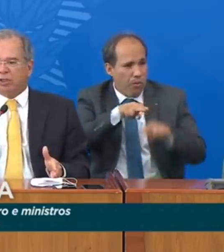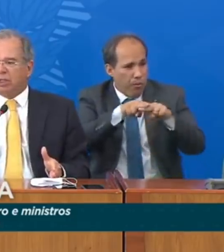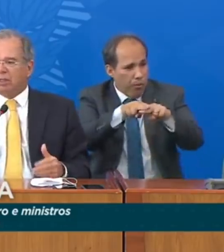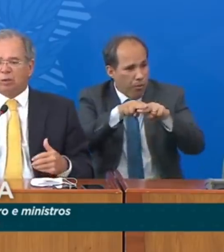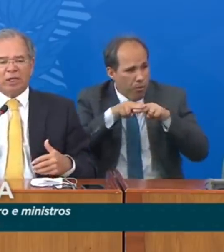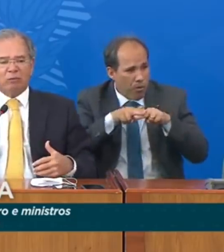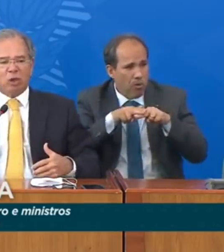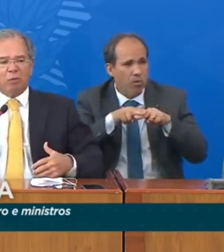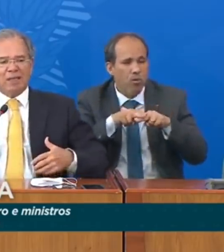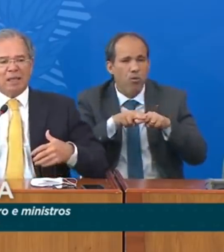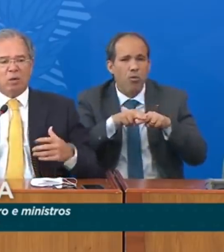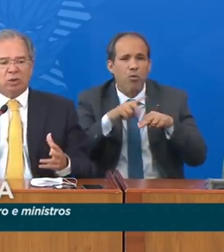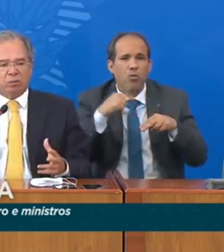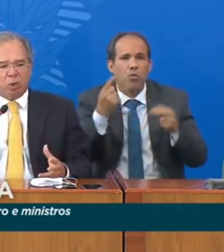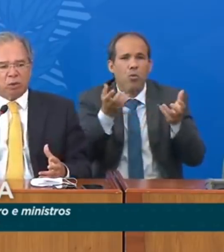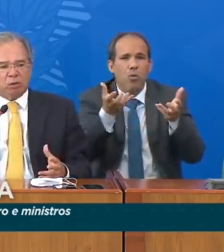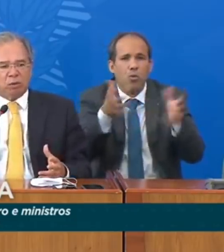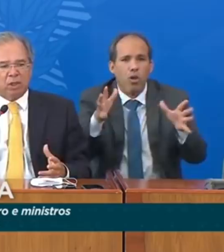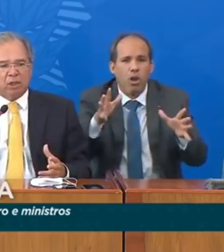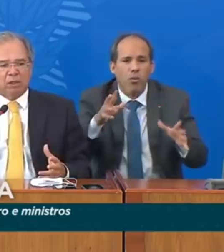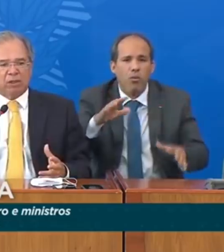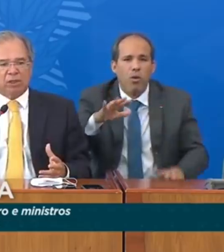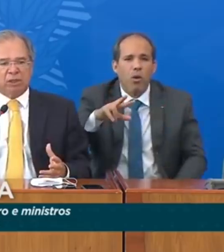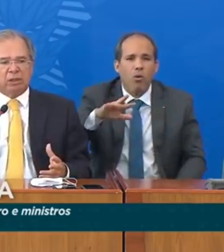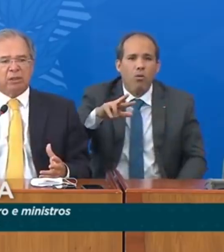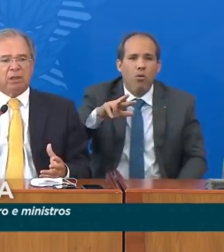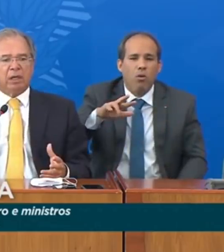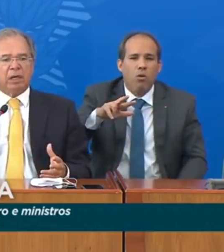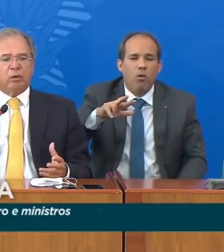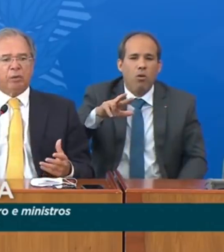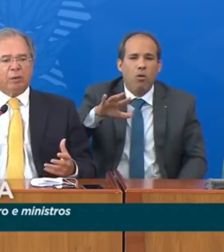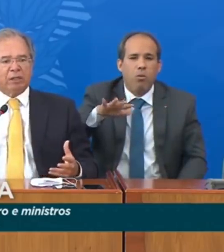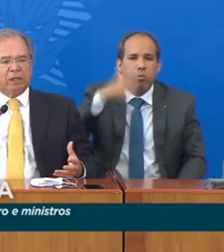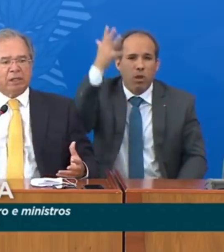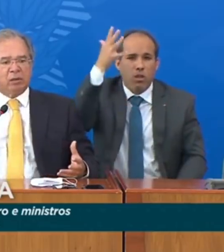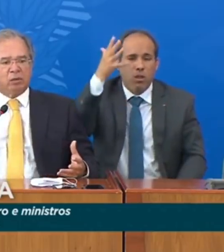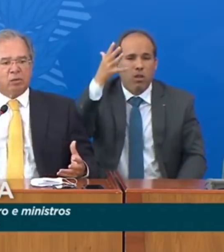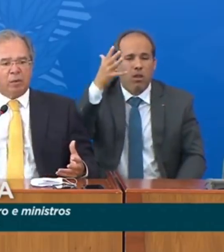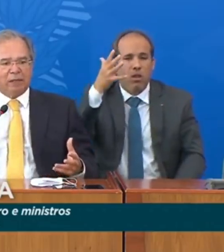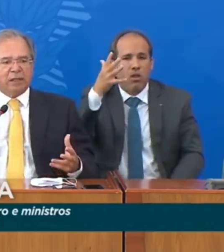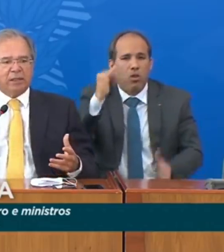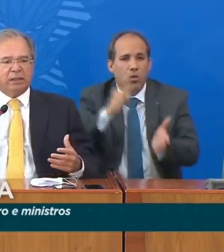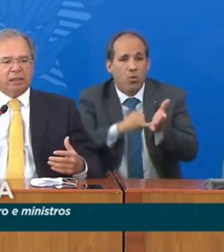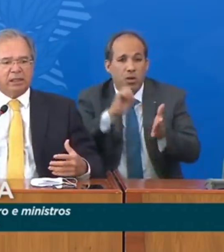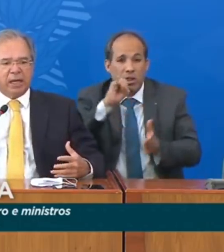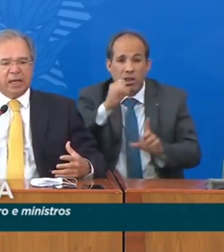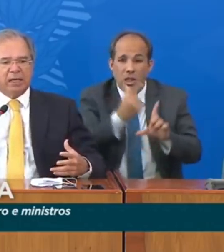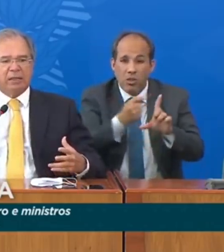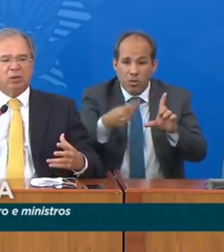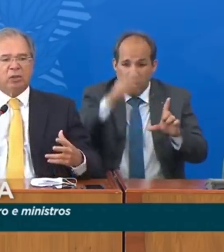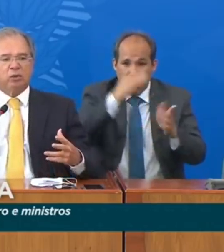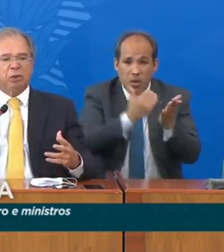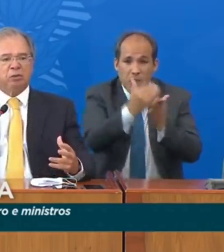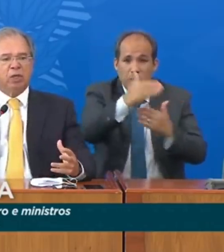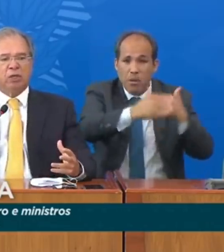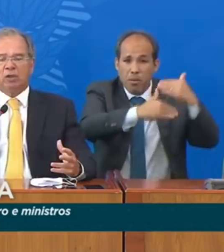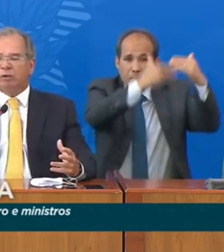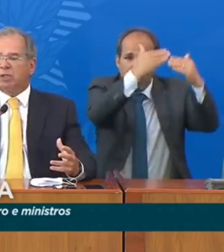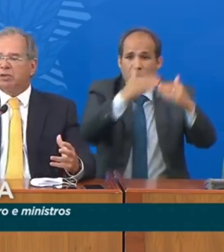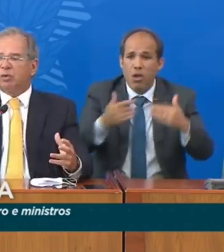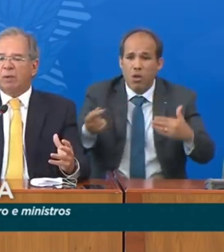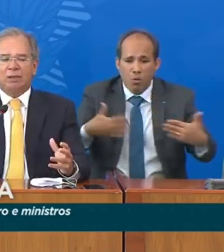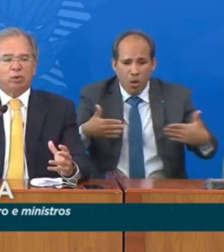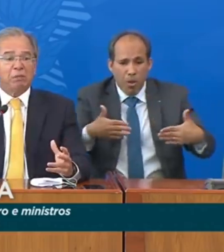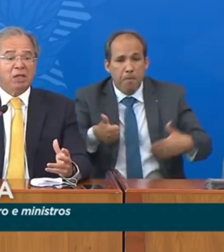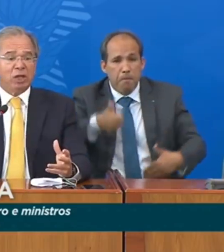o seguinte: não queremos aumentar os impostos. Se a economia brasileira começa a crescer e a arrecadação está subindo, nós